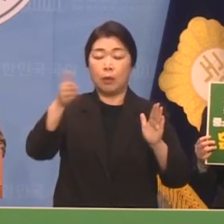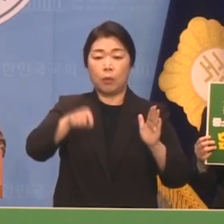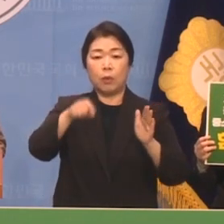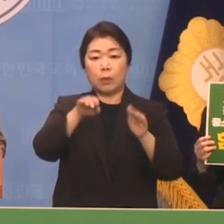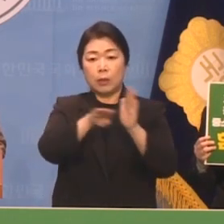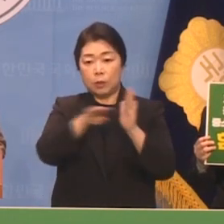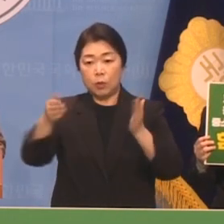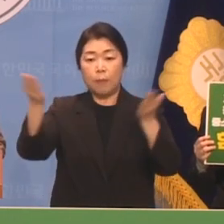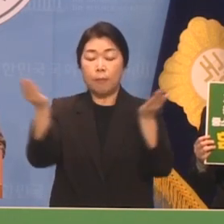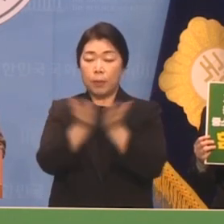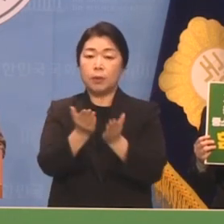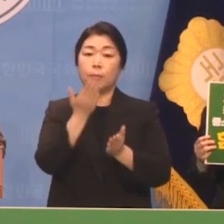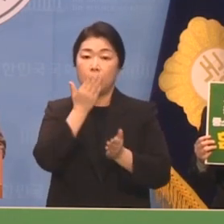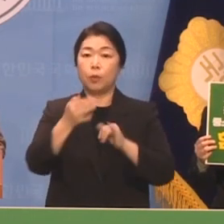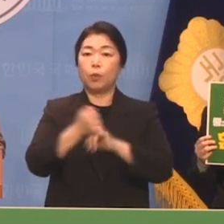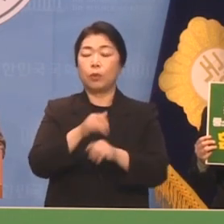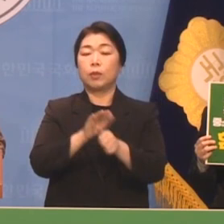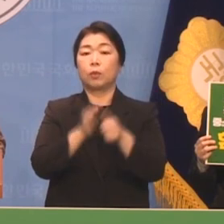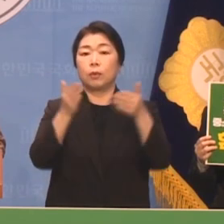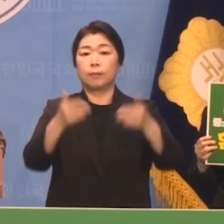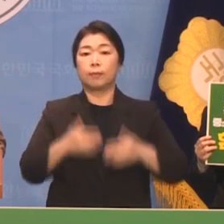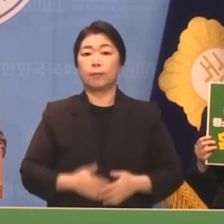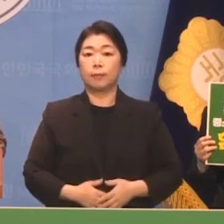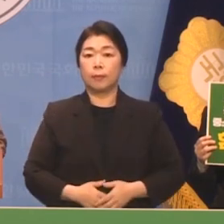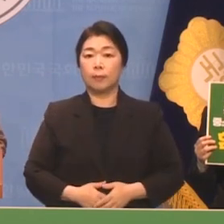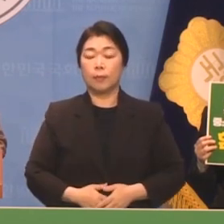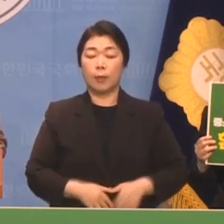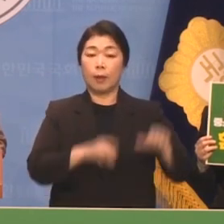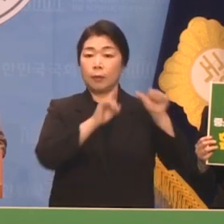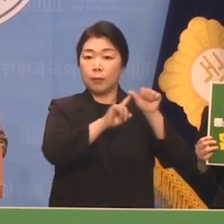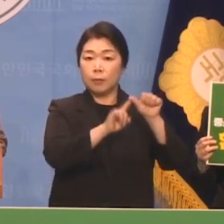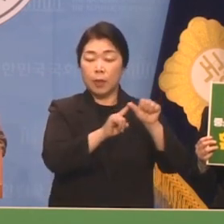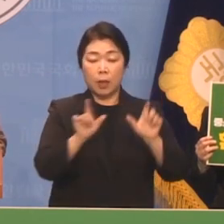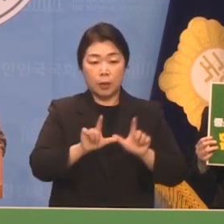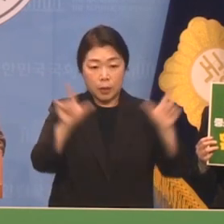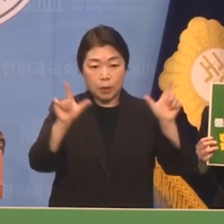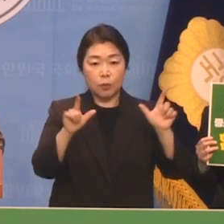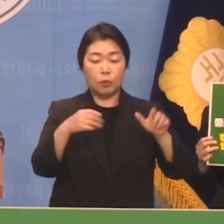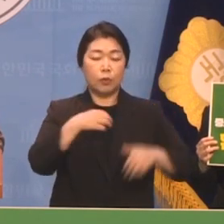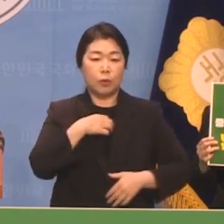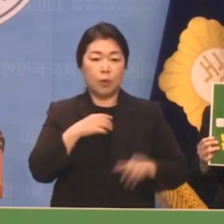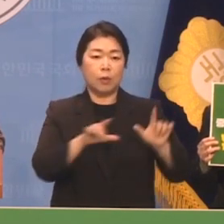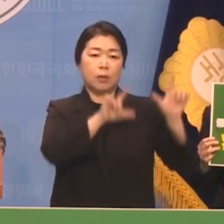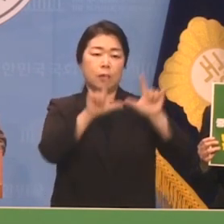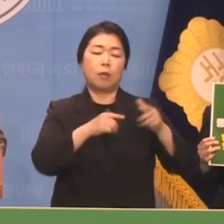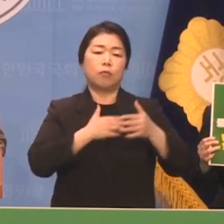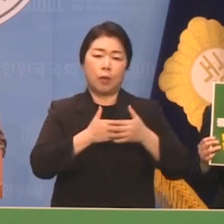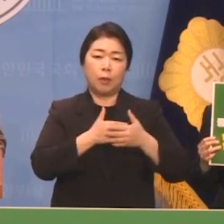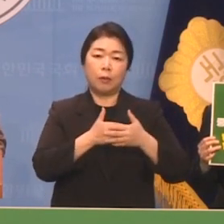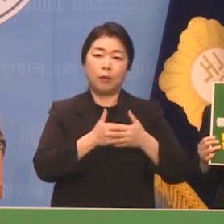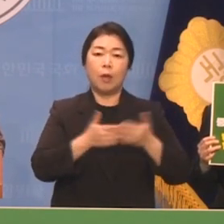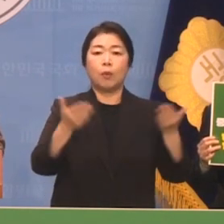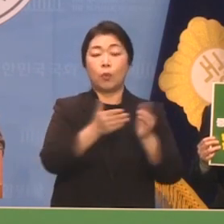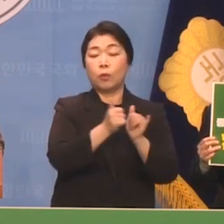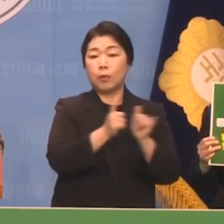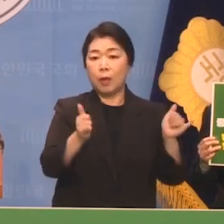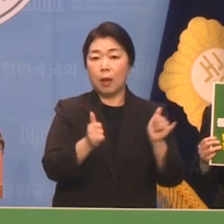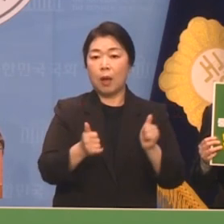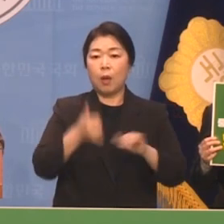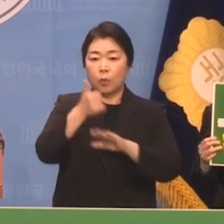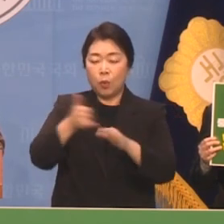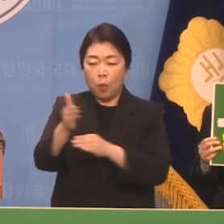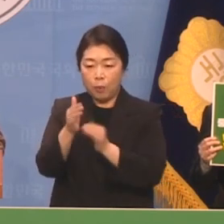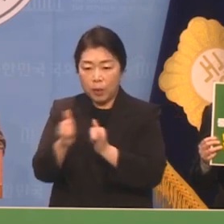수 있도록 지원하겠습니다. 다섯째, 기후위기로 삶이 더욱 불안정해지는 노동자,